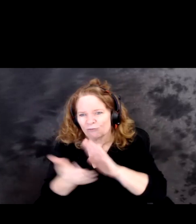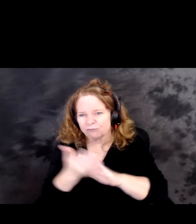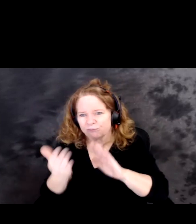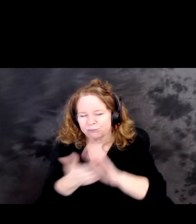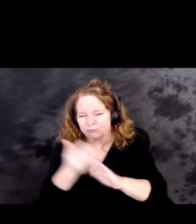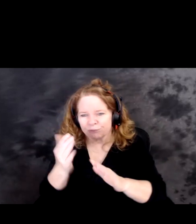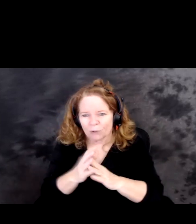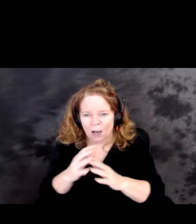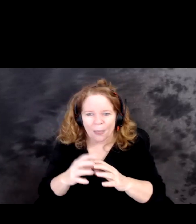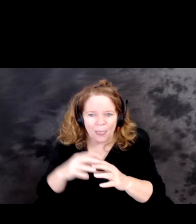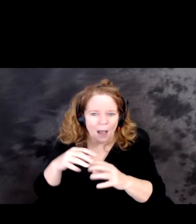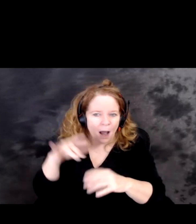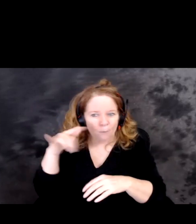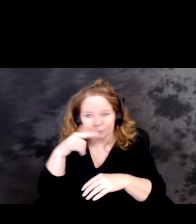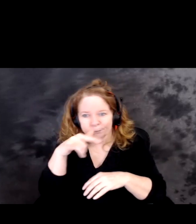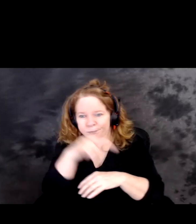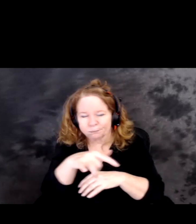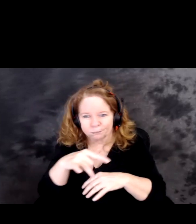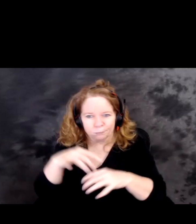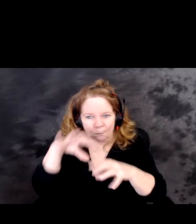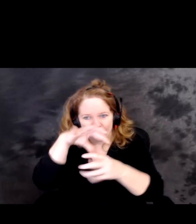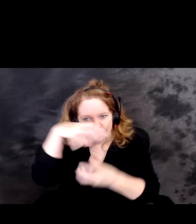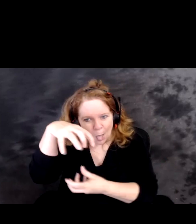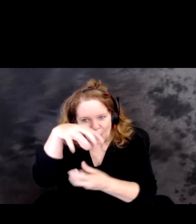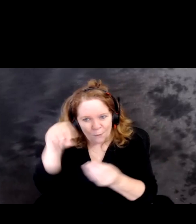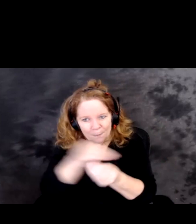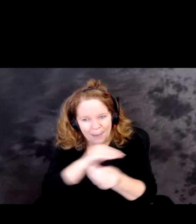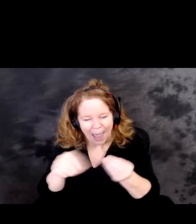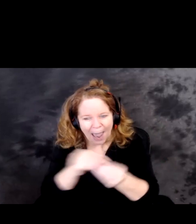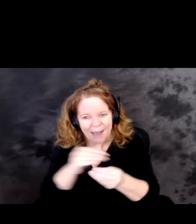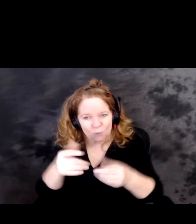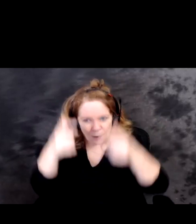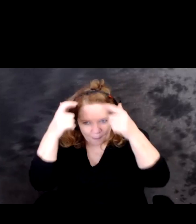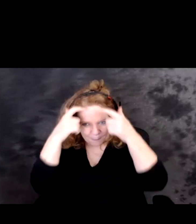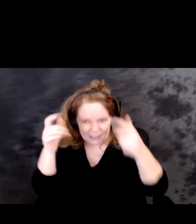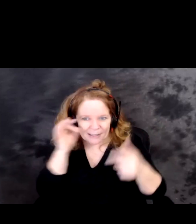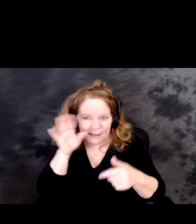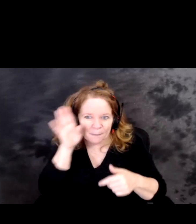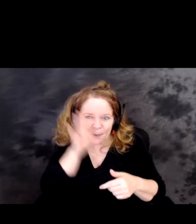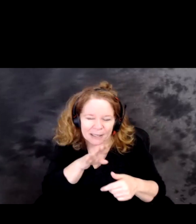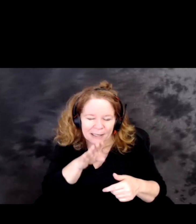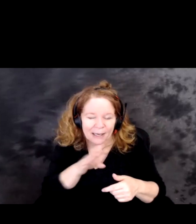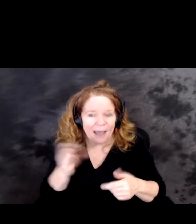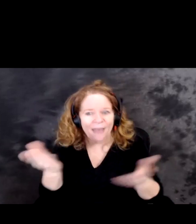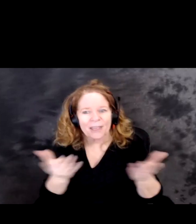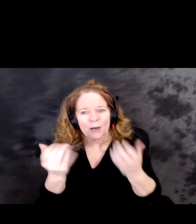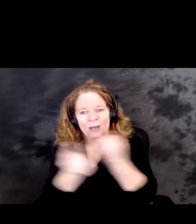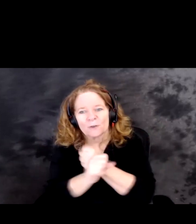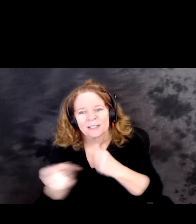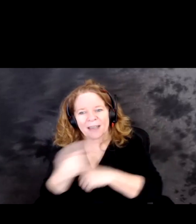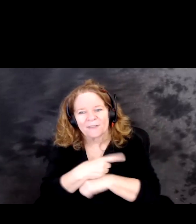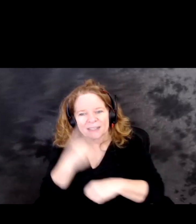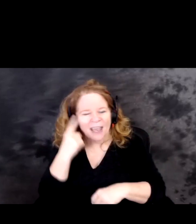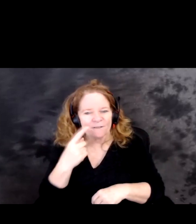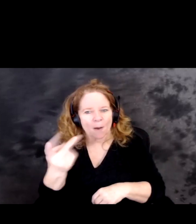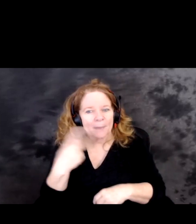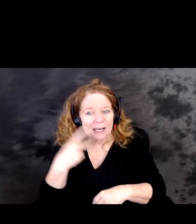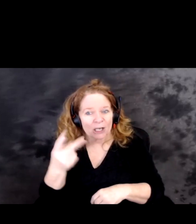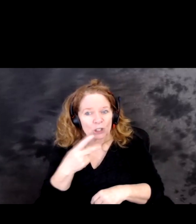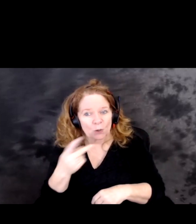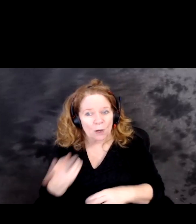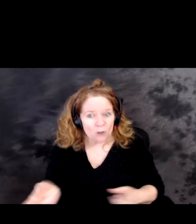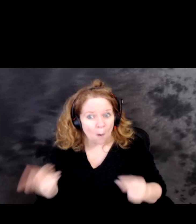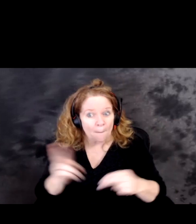Él dirige el equipo de El Globo junto con la abejita Vinny. También están aquí para salvar el día para ti y